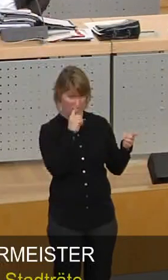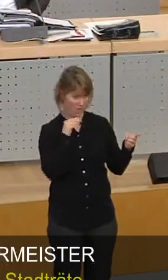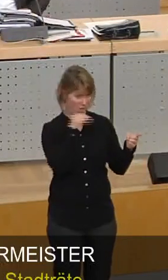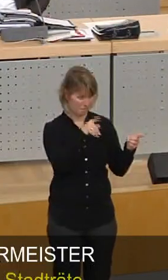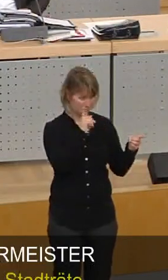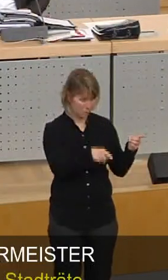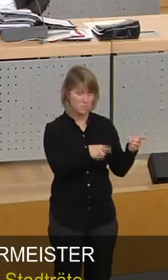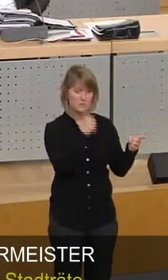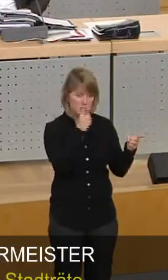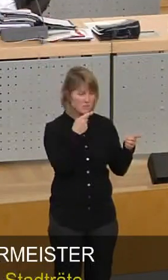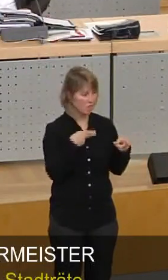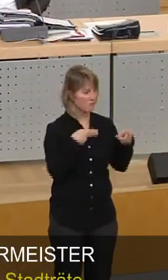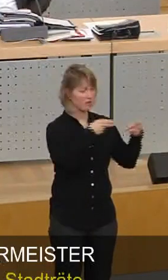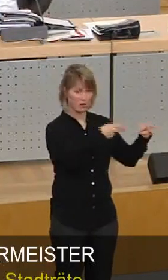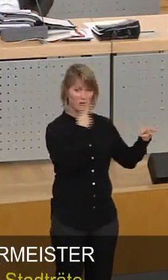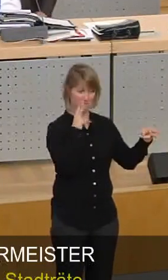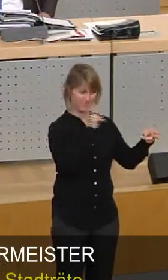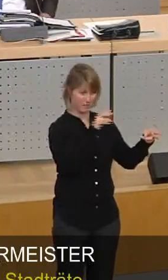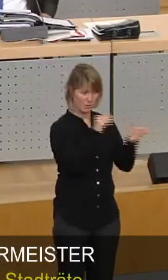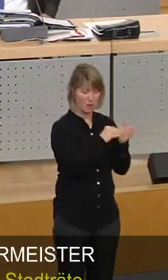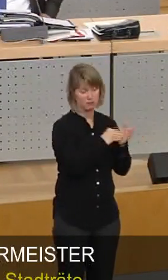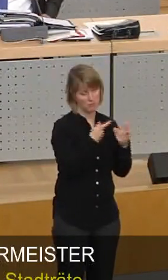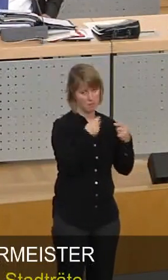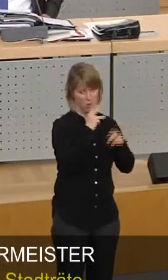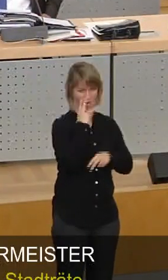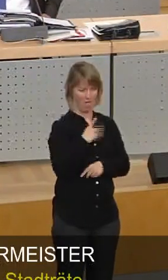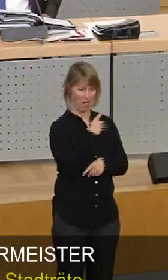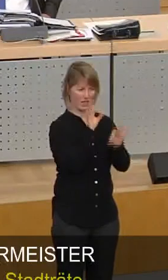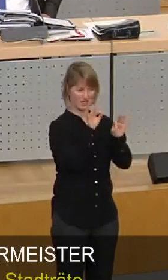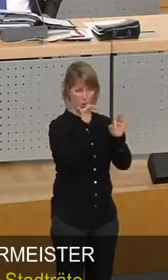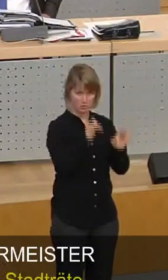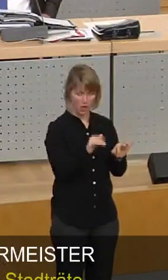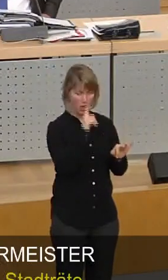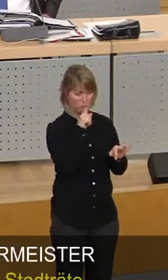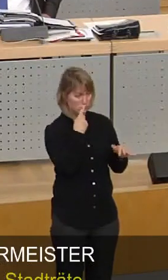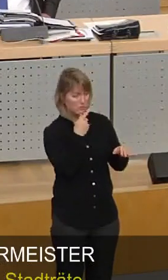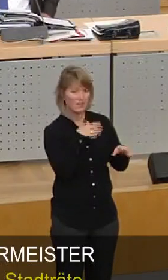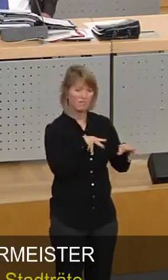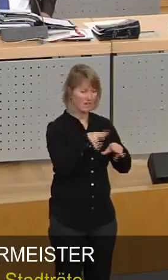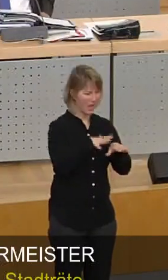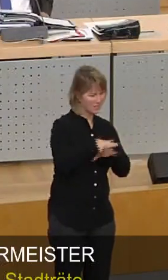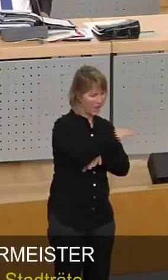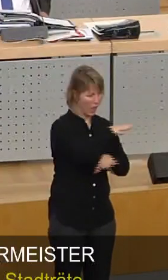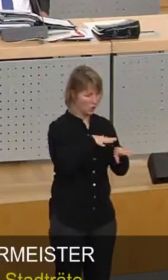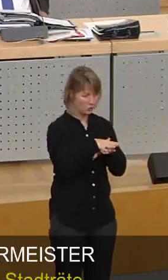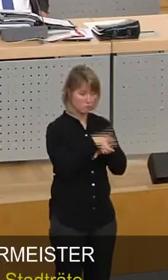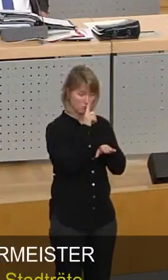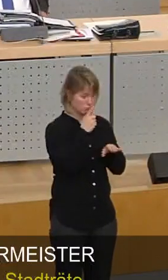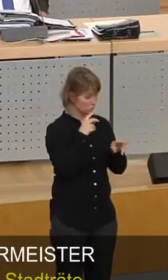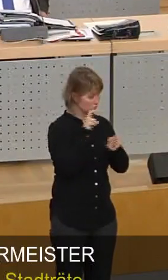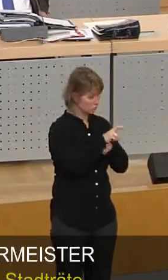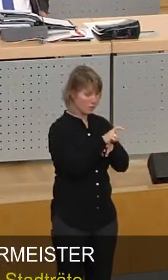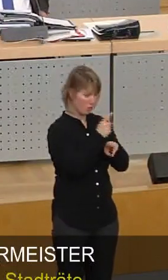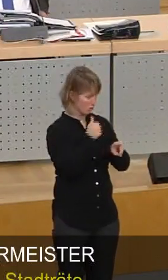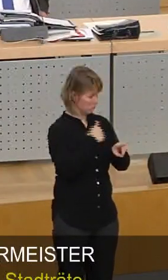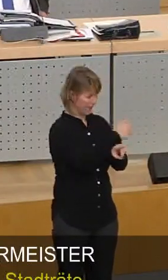gebracht, trägt der Bauherr das Risiko, dass aufgrund möglicher Baumaßnahmen im öffentlichen Verkehrsraum Anleiterbedingungen nicht mehr anliegen und somit der